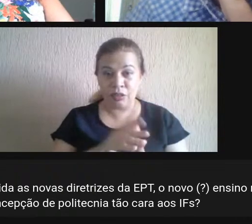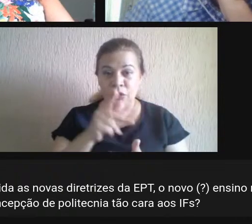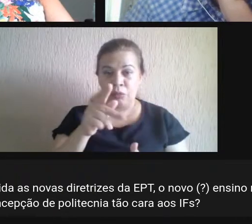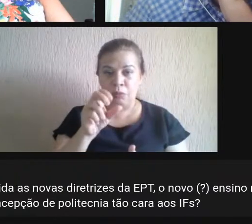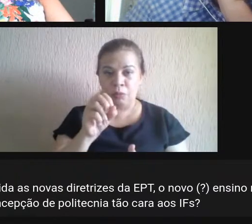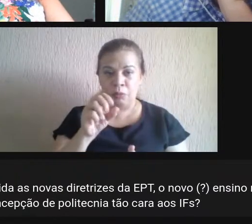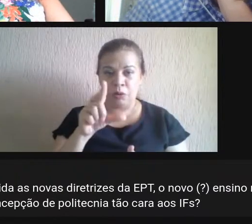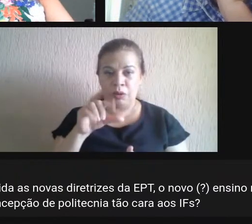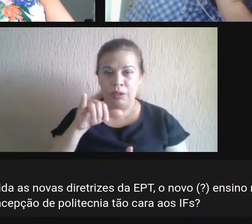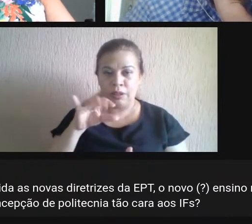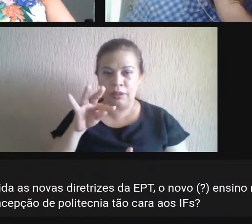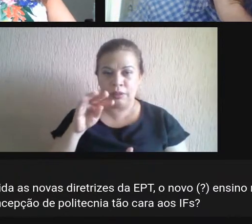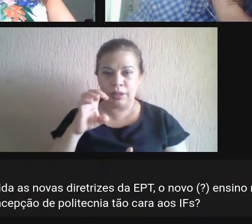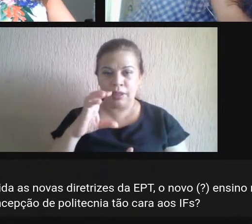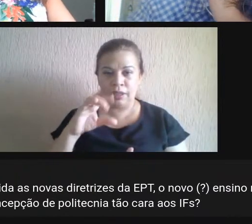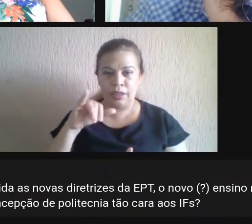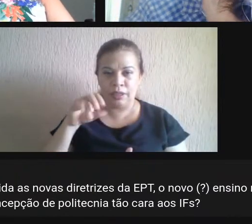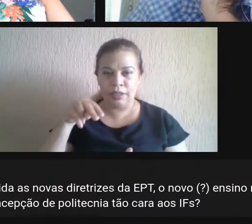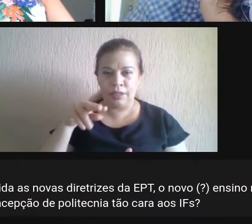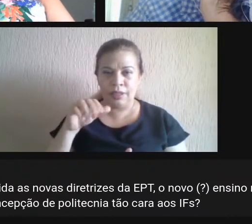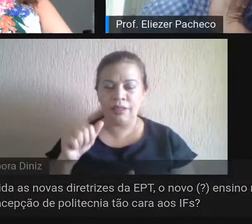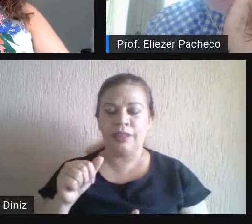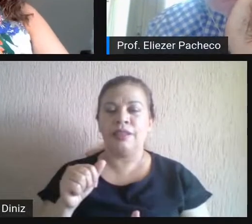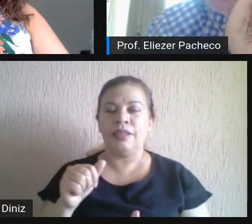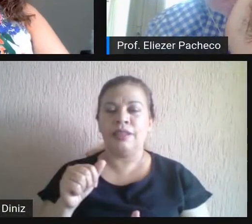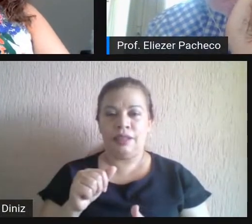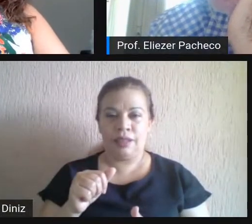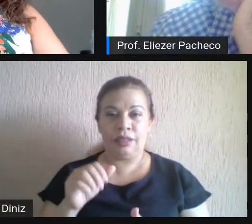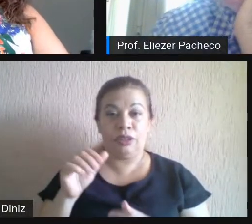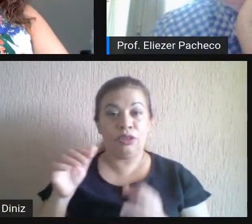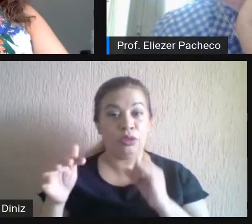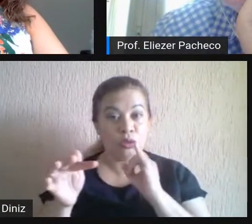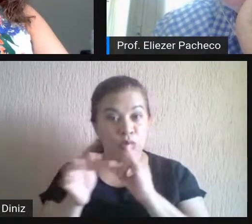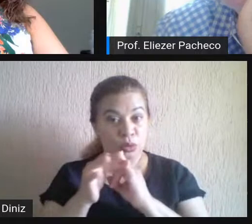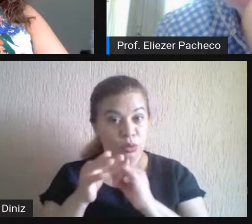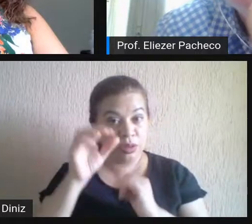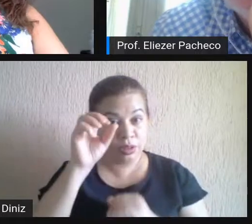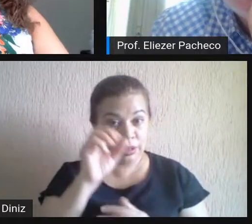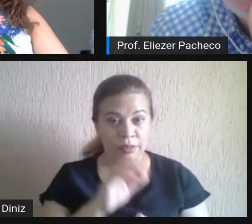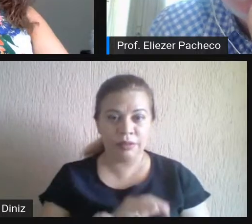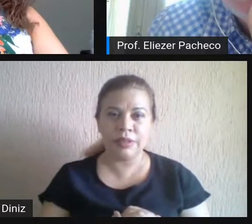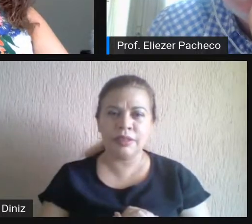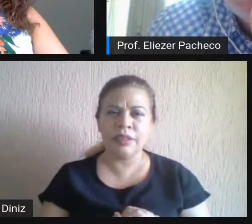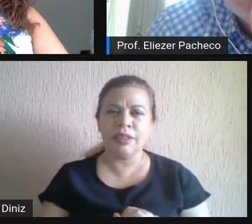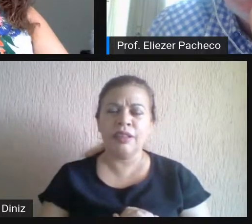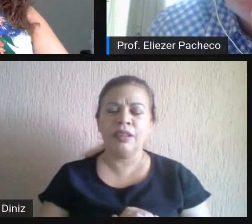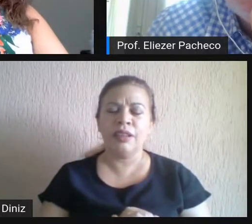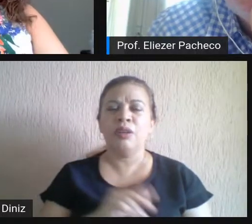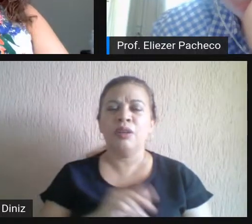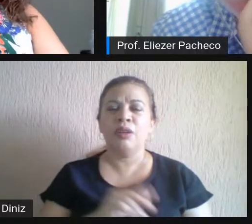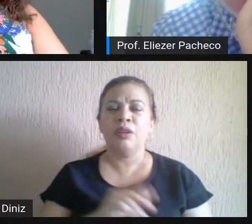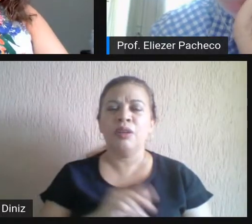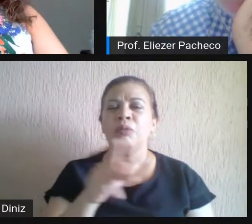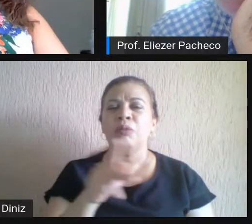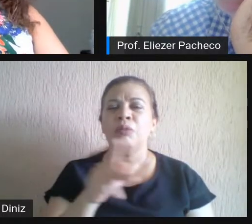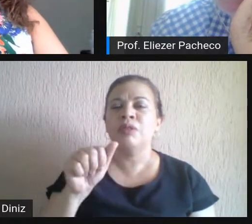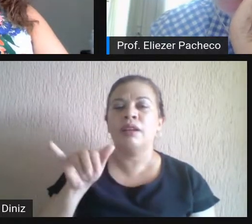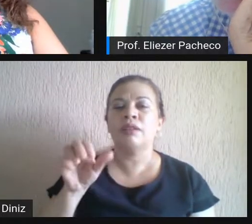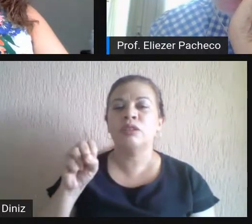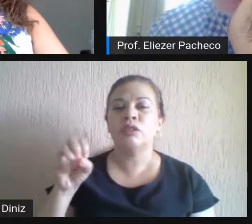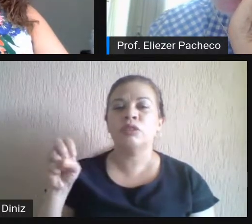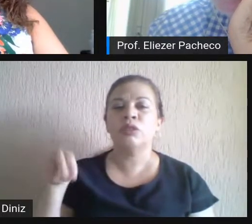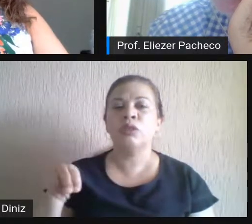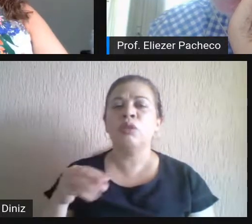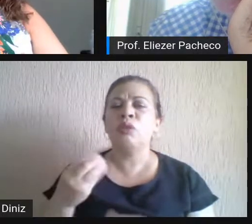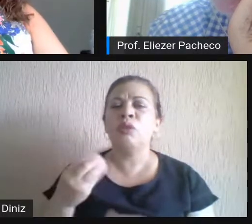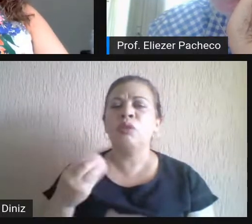Segunda pergunta, é do professor Alisson. Como o senhor vê a manutenção do ensino